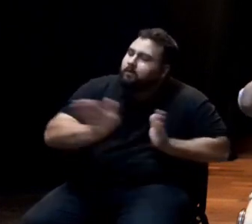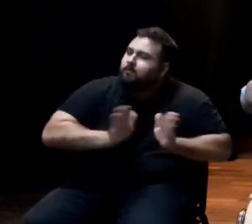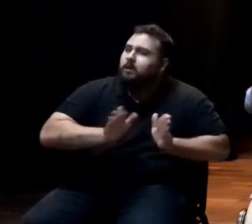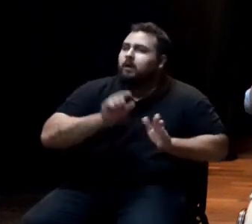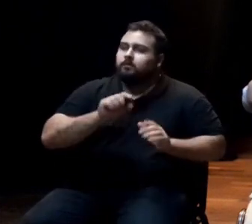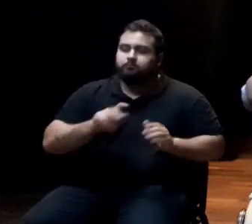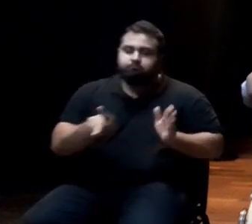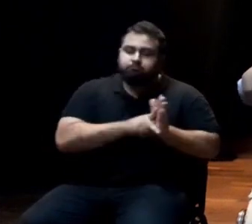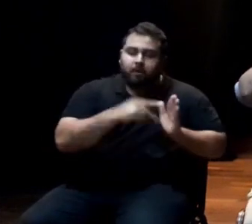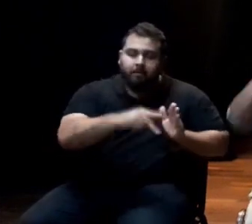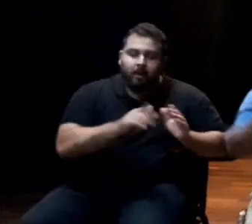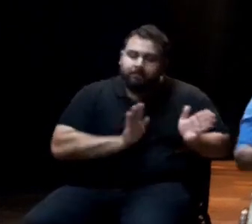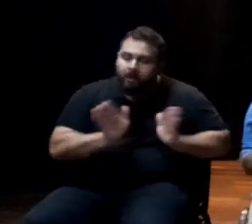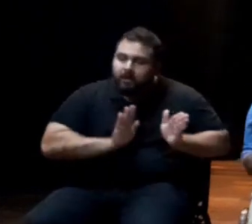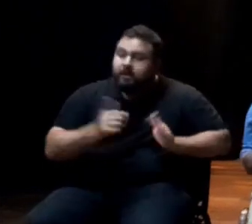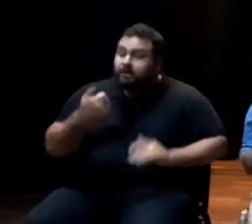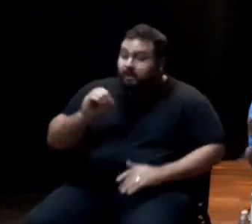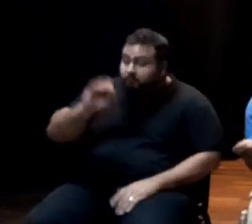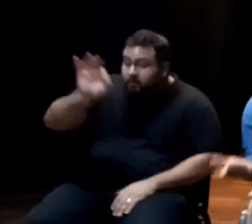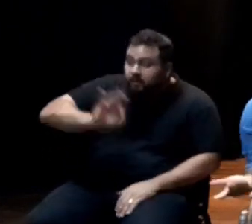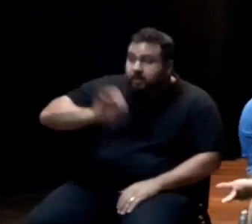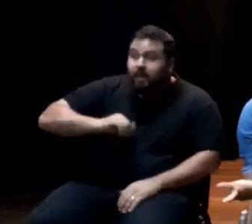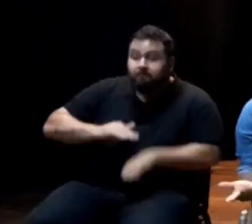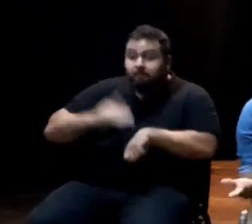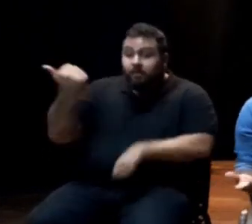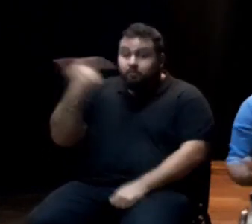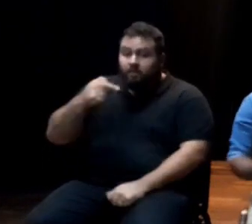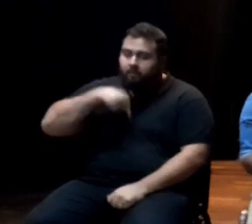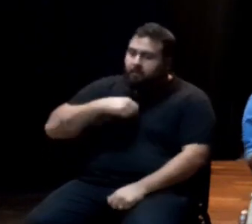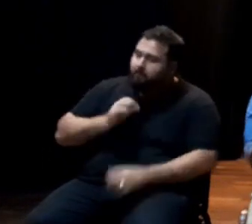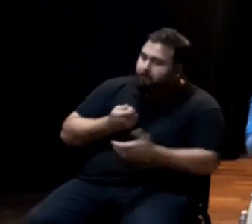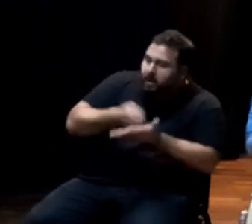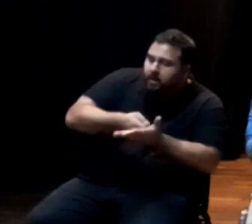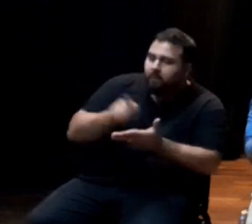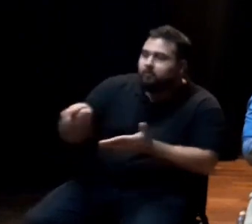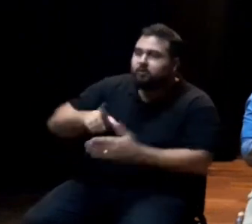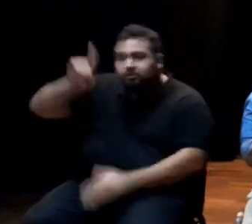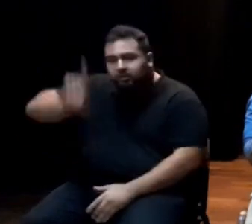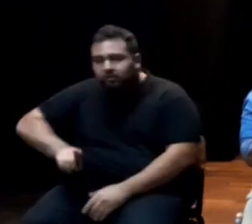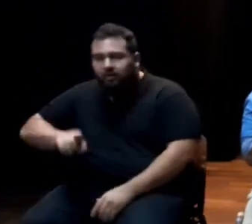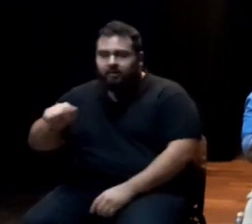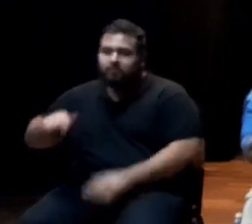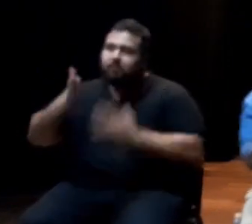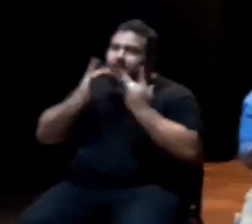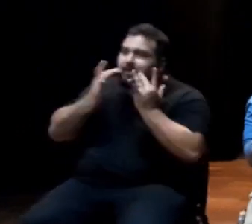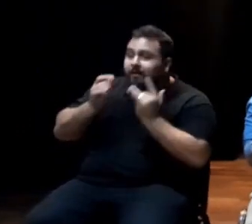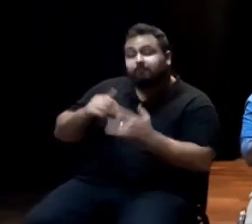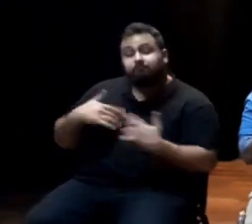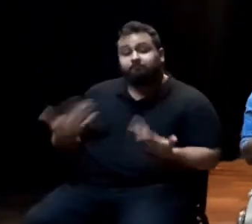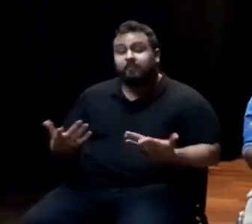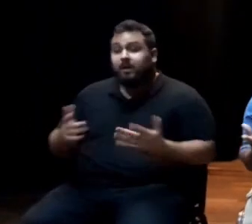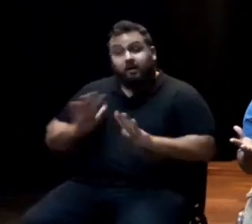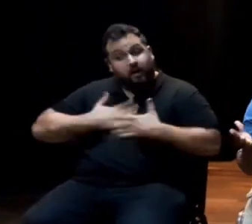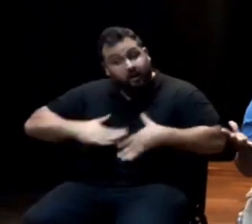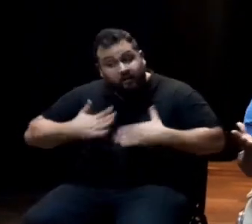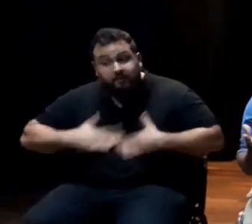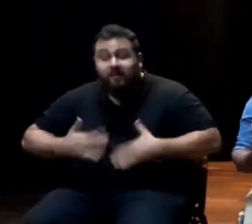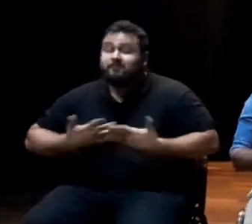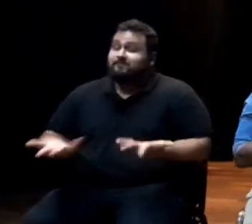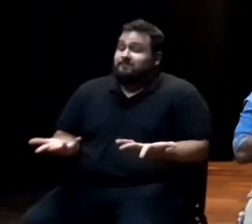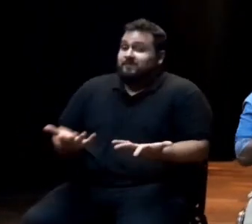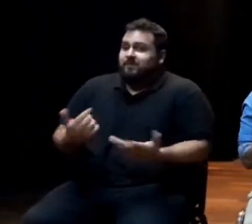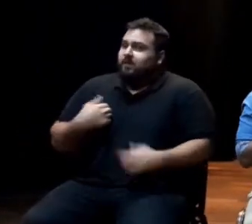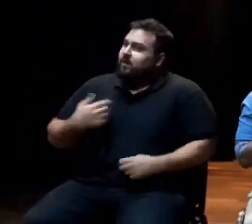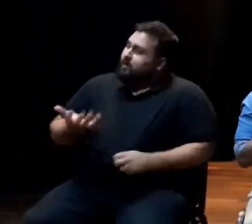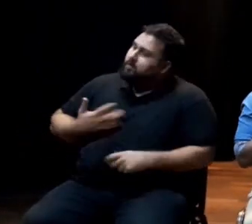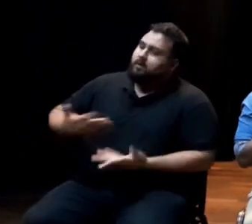Já, 10% é mais do que eu vou pagar para o diretor do espetáculo. Mas Falo, calma. Calma. Mas aí você vai... Falei,